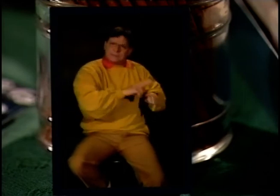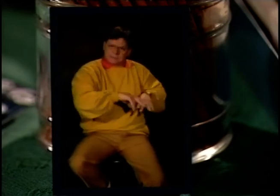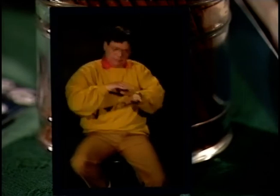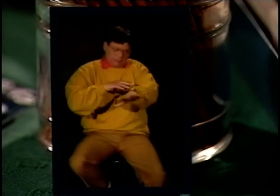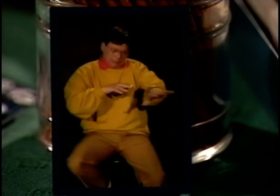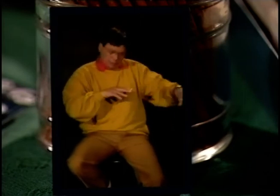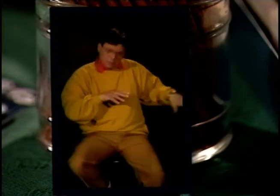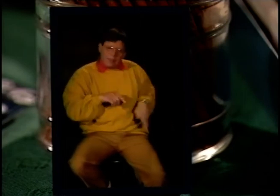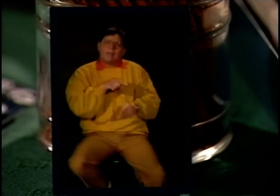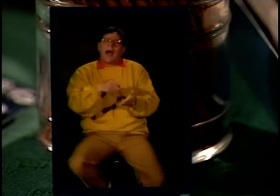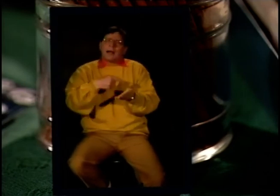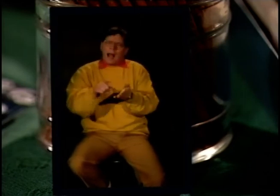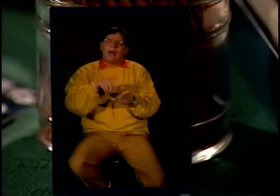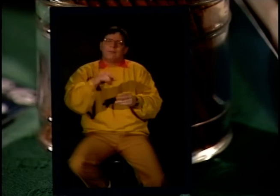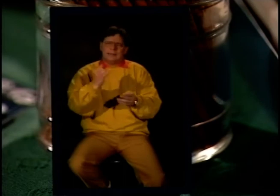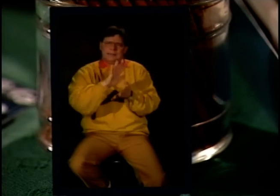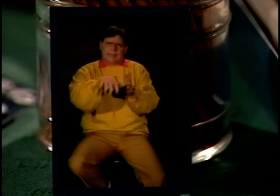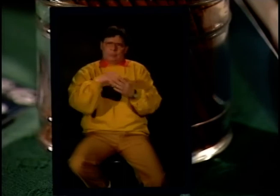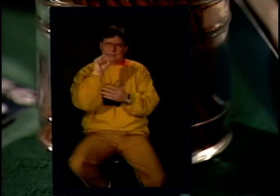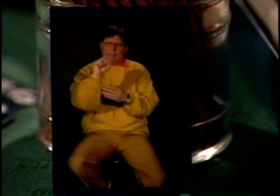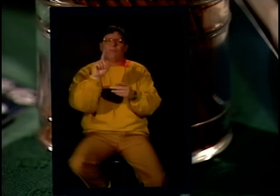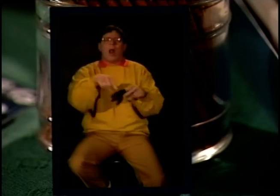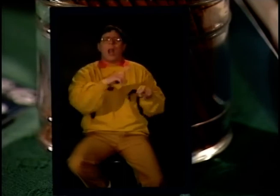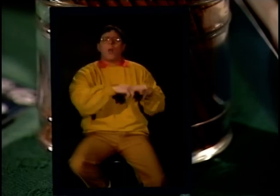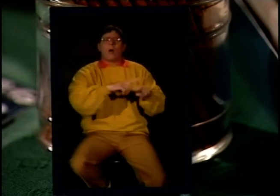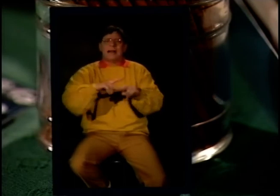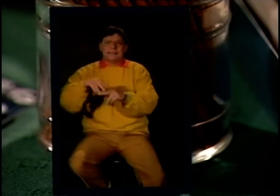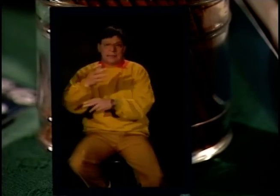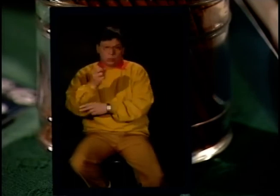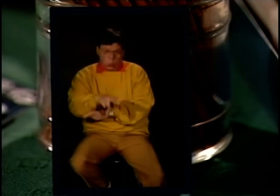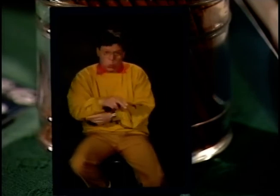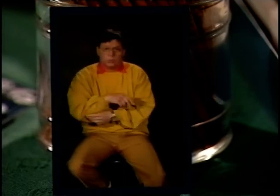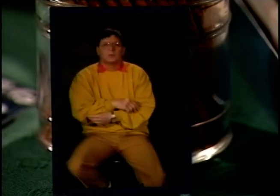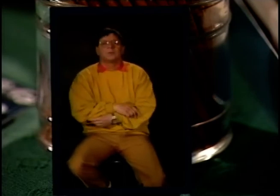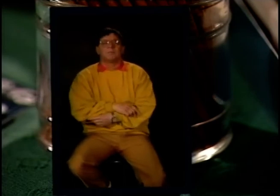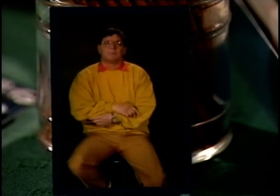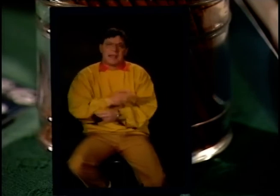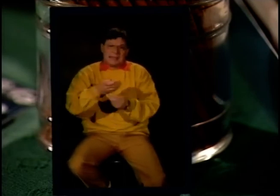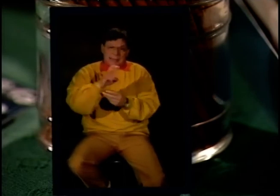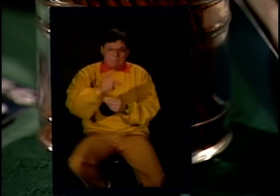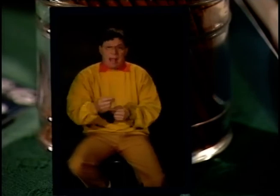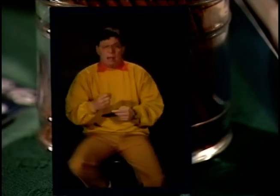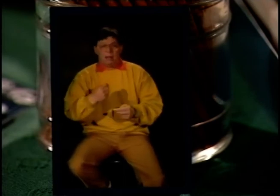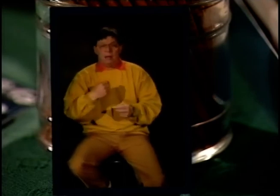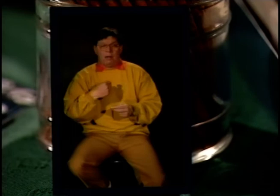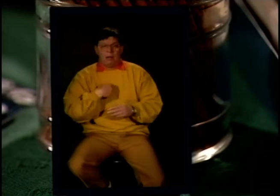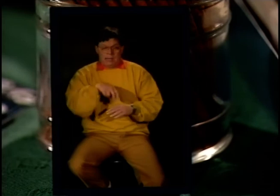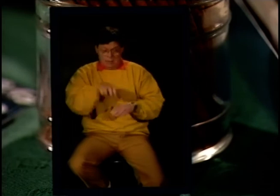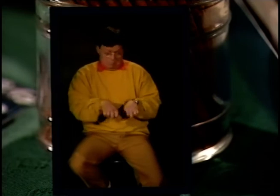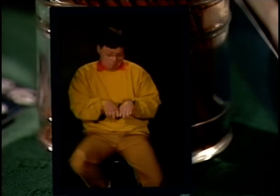tecknade. I teckenspråksgrammatiken kallas detta lokalisation. Ni såg till exempel att gubben